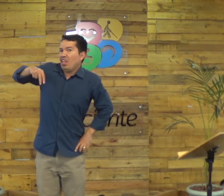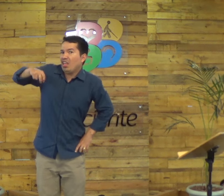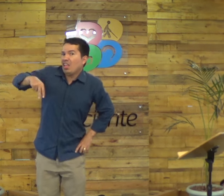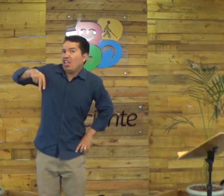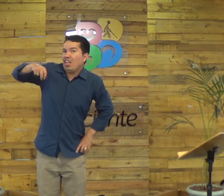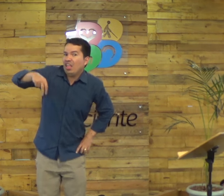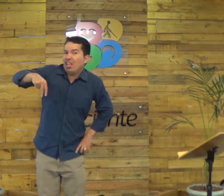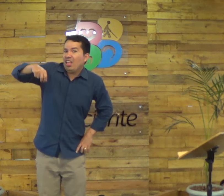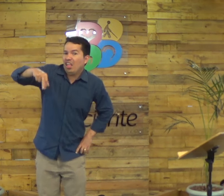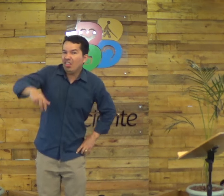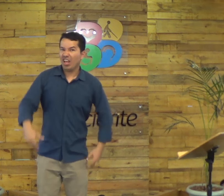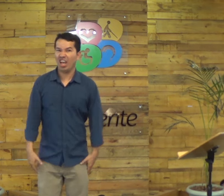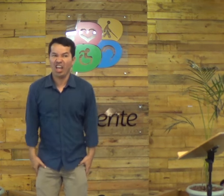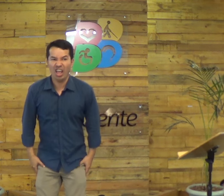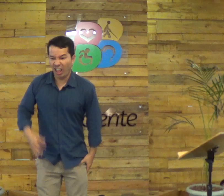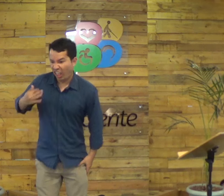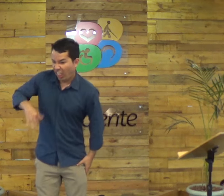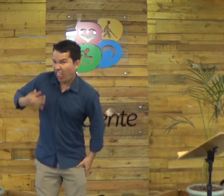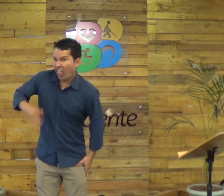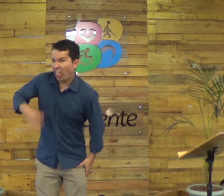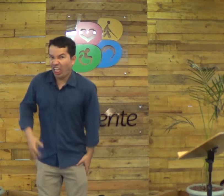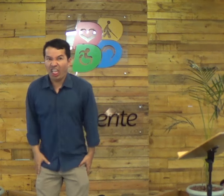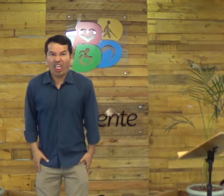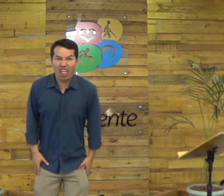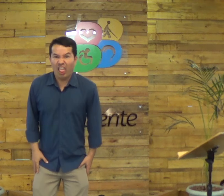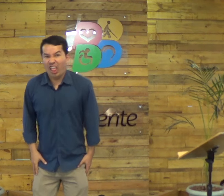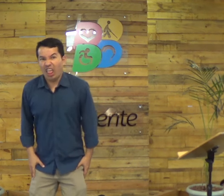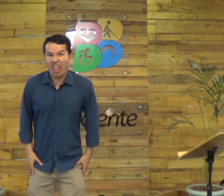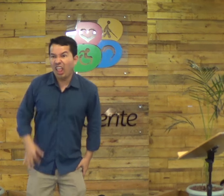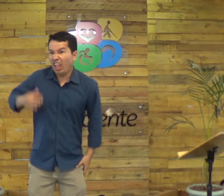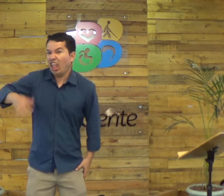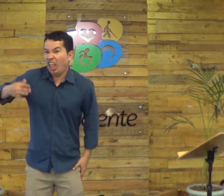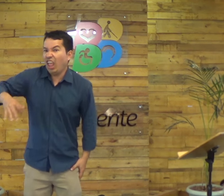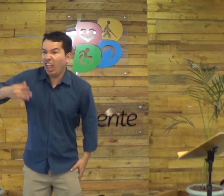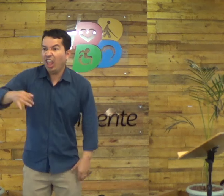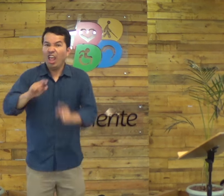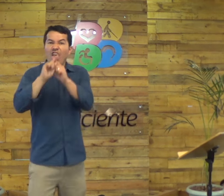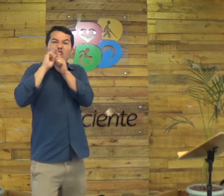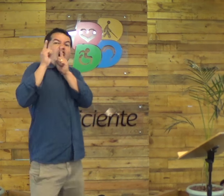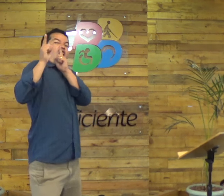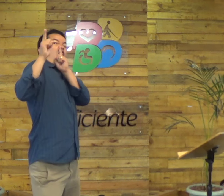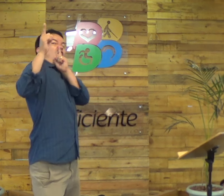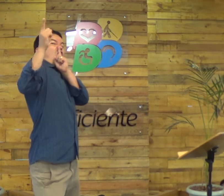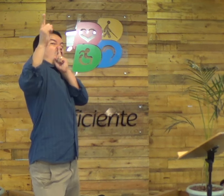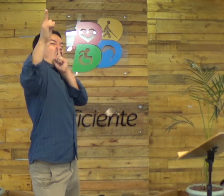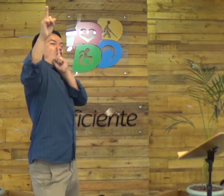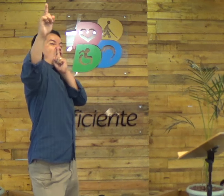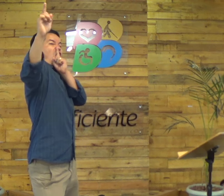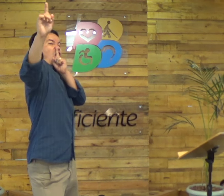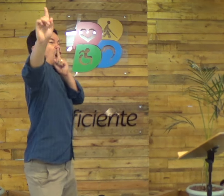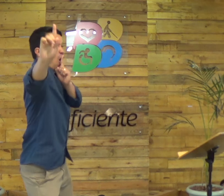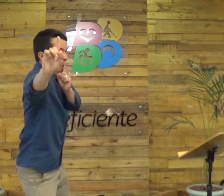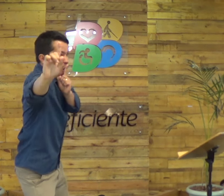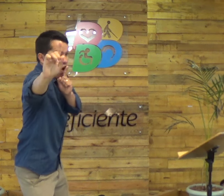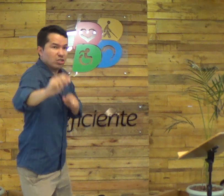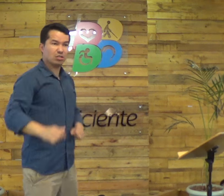eu andava, e andava para a igreja, minhas pernas foram lendo, não consigo mais andar, olha aqui, não vou mexer para ir até outra sala,